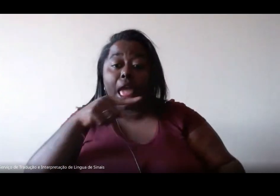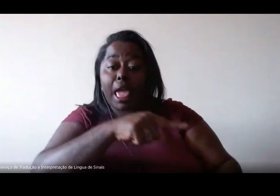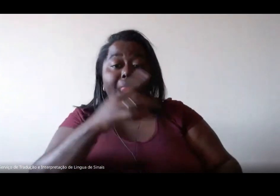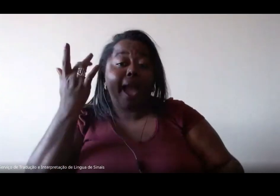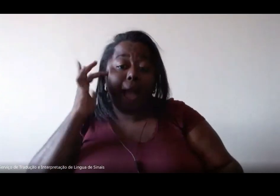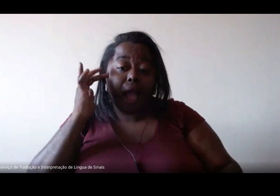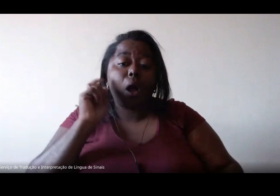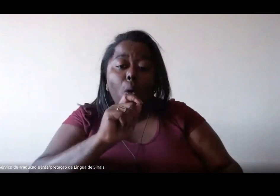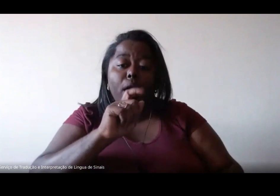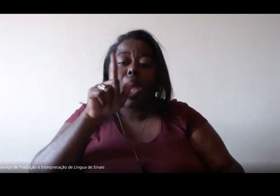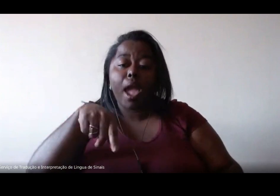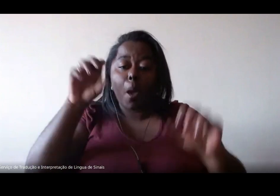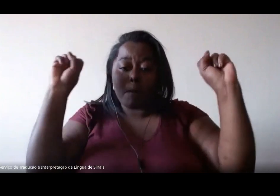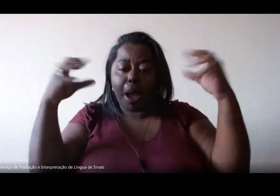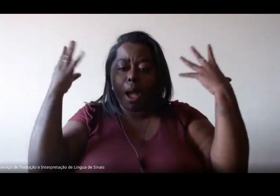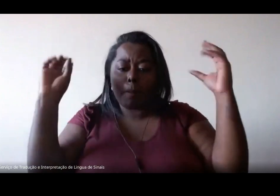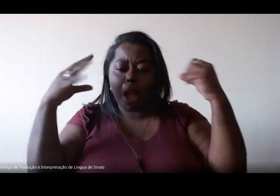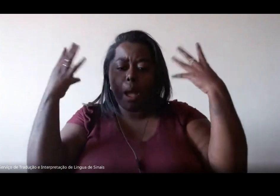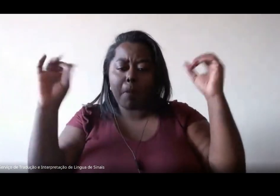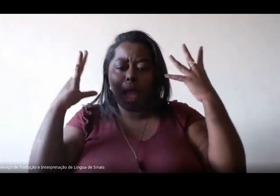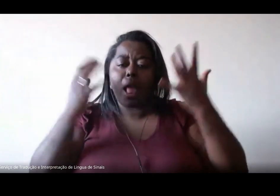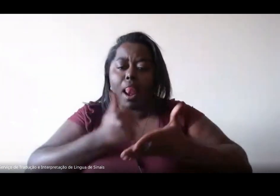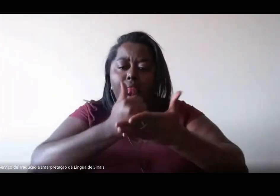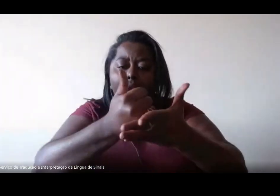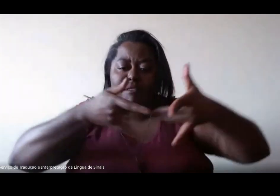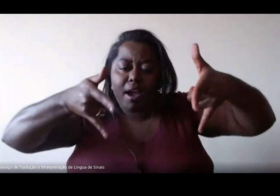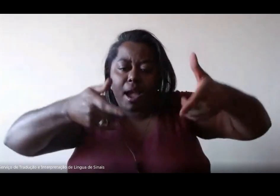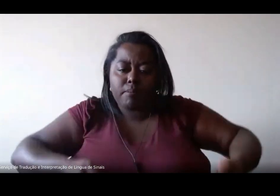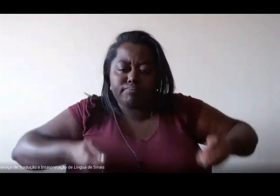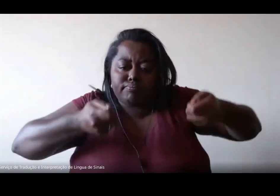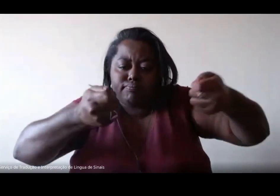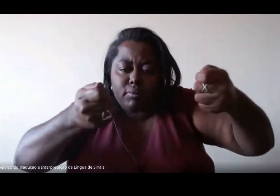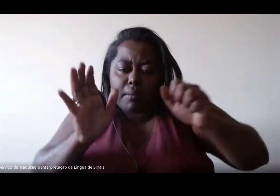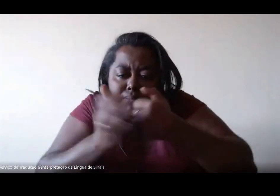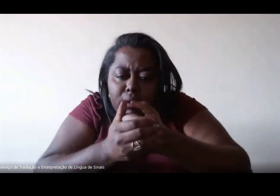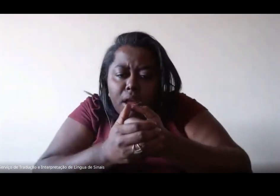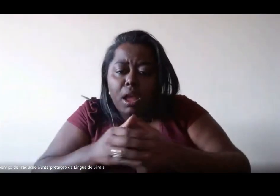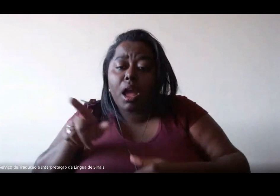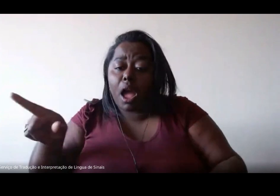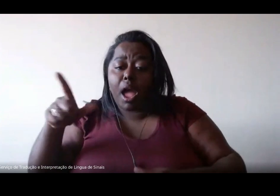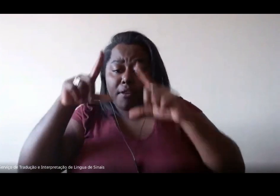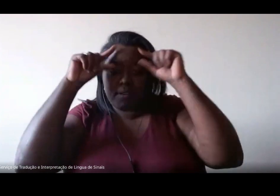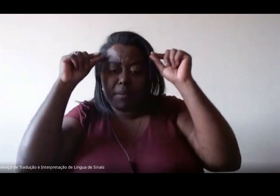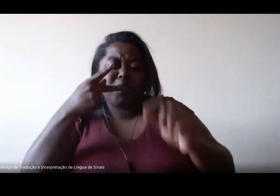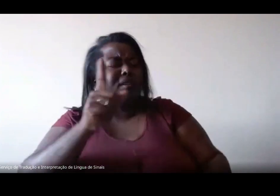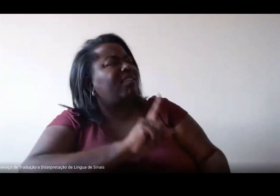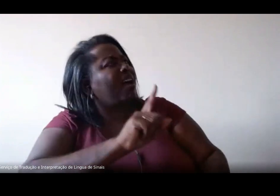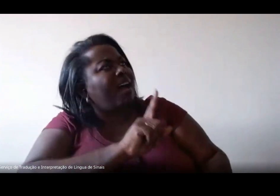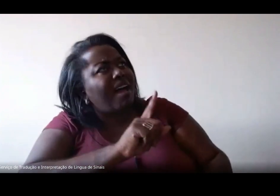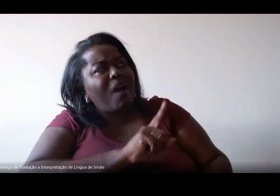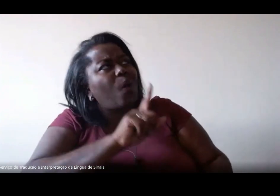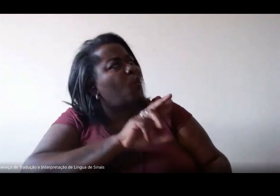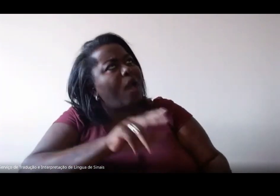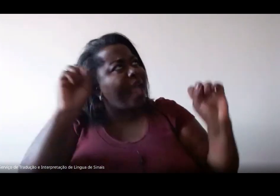uma ambulância que conduzia a maca onde ele se escondera. E, na verdade, a enfermeira disse, não, era uma